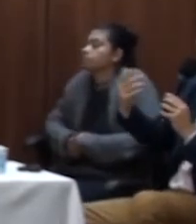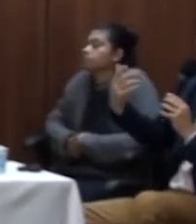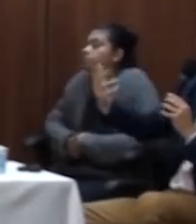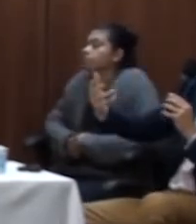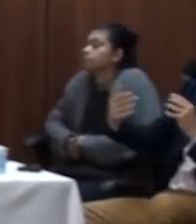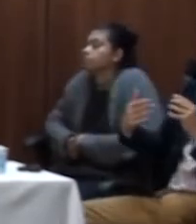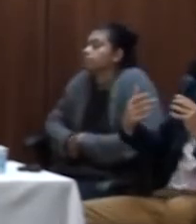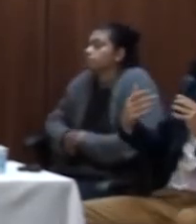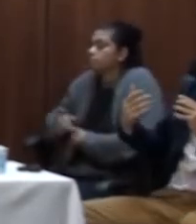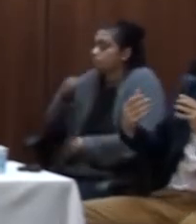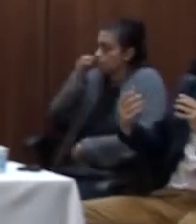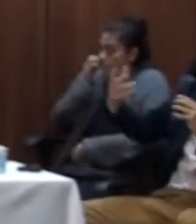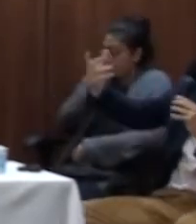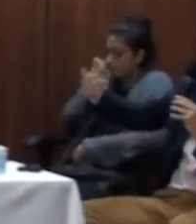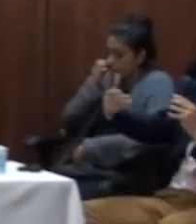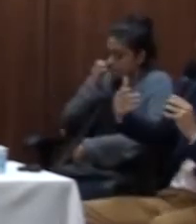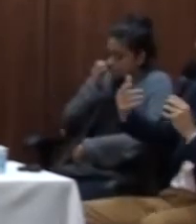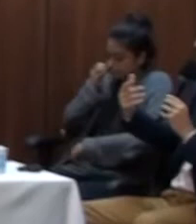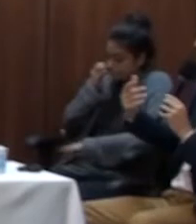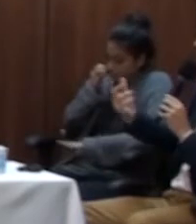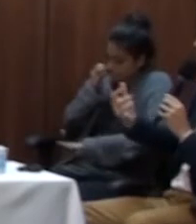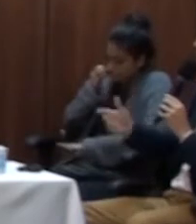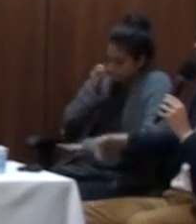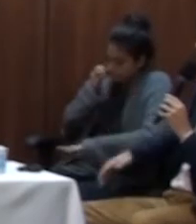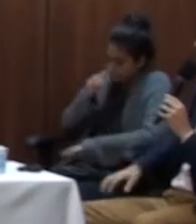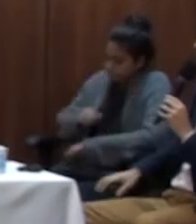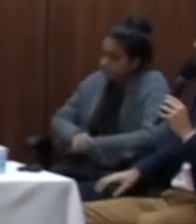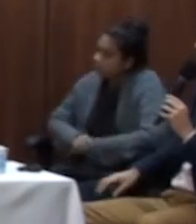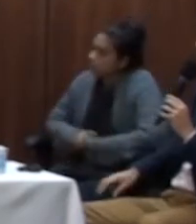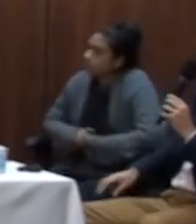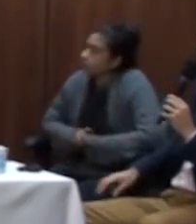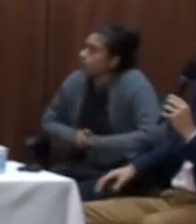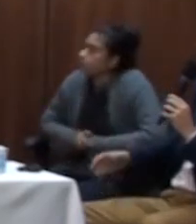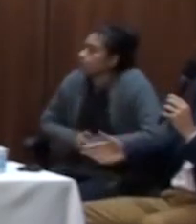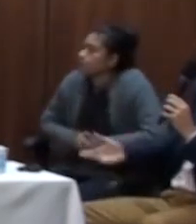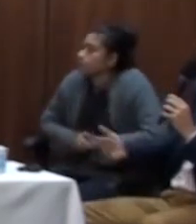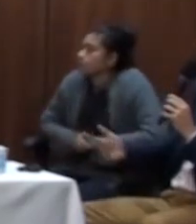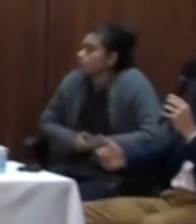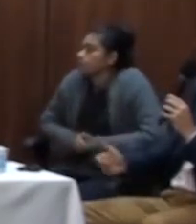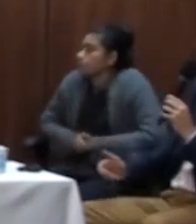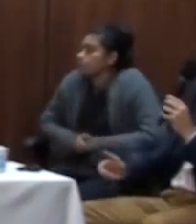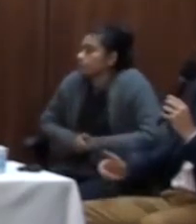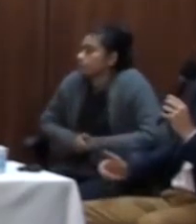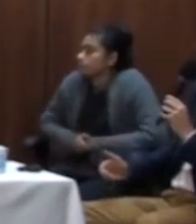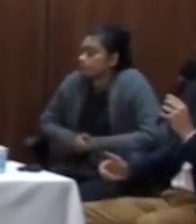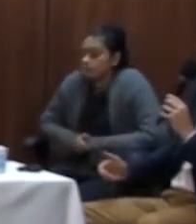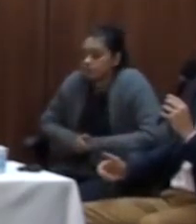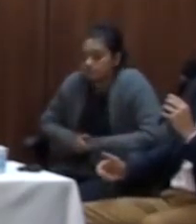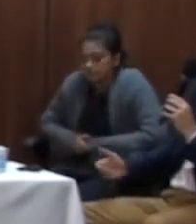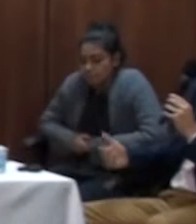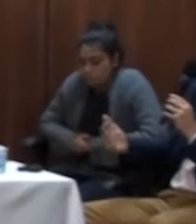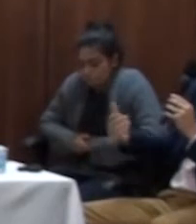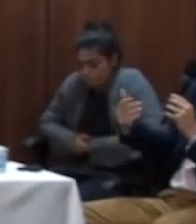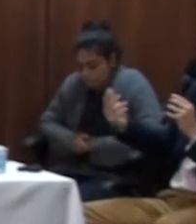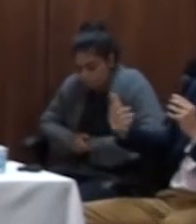não vou dizer problemas, mas de nós do cenário atual do processo transexualizador do SUS no estado de São Paulo.